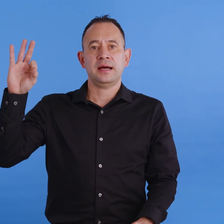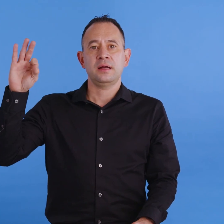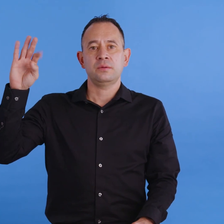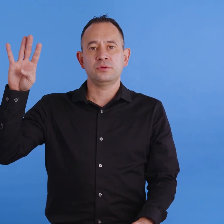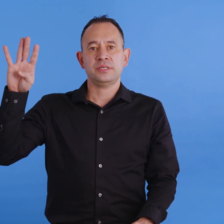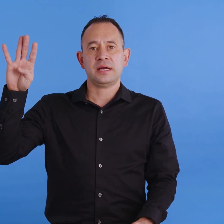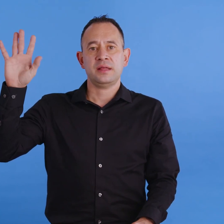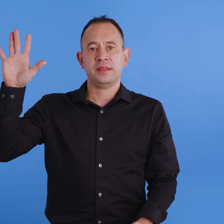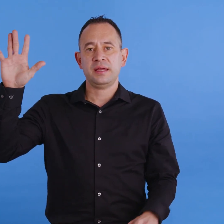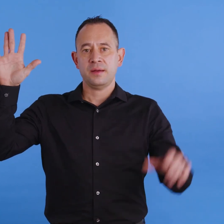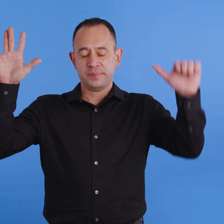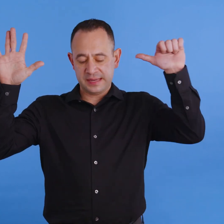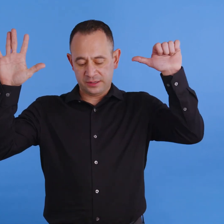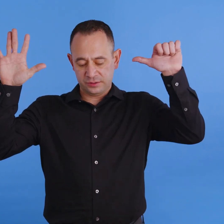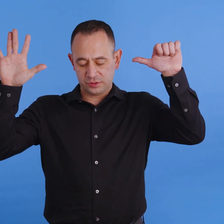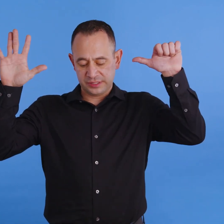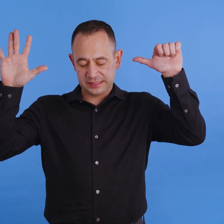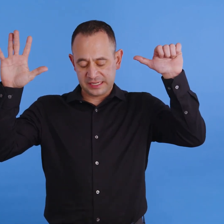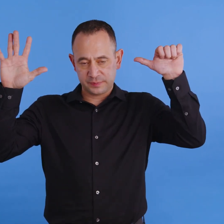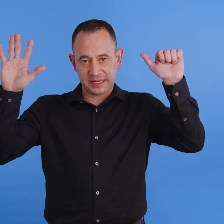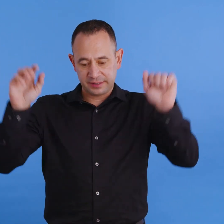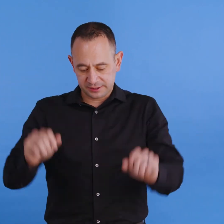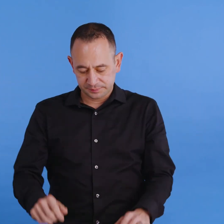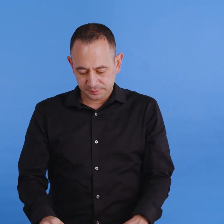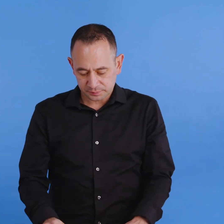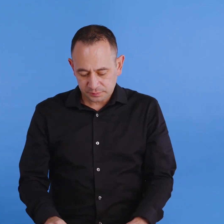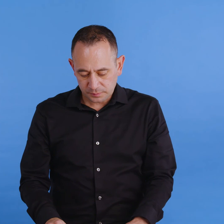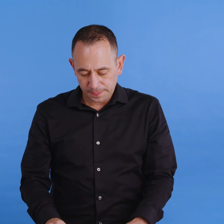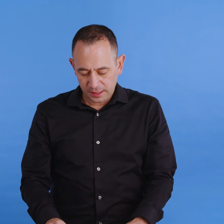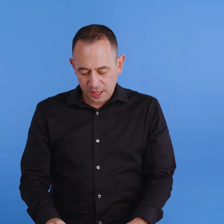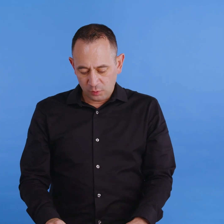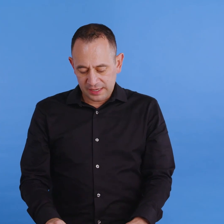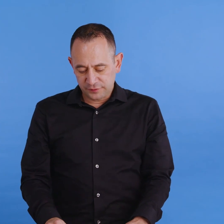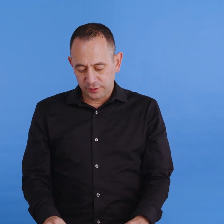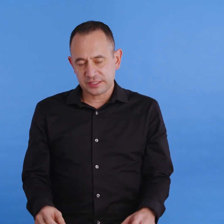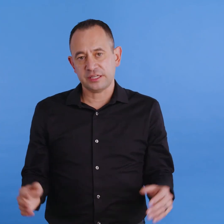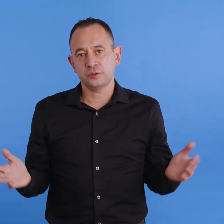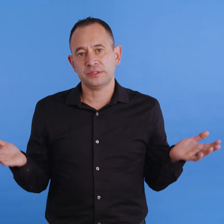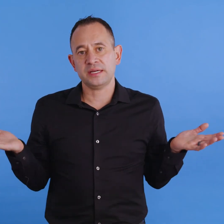música de piano. Contiene seis palabras. ¿Cuáles flores te gustan?